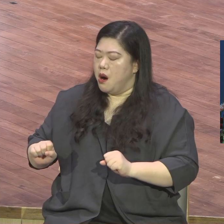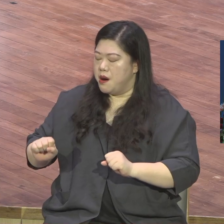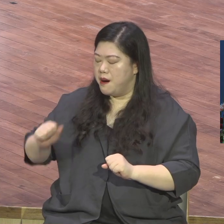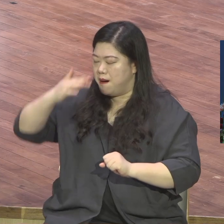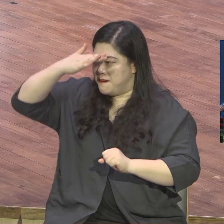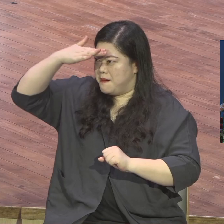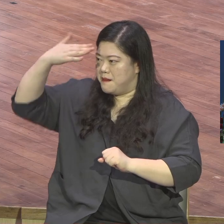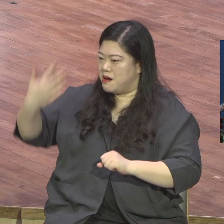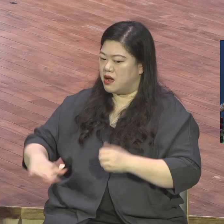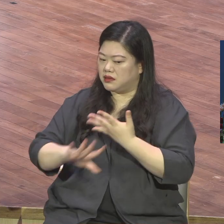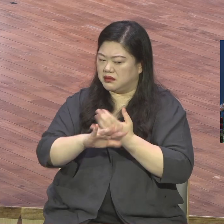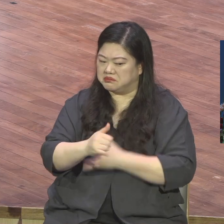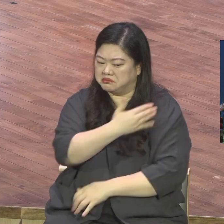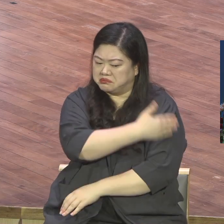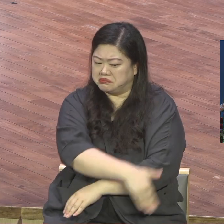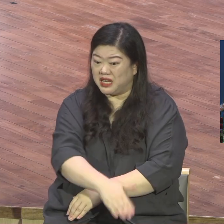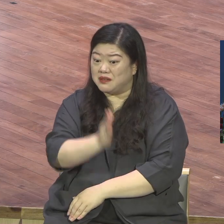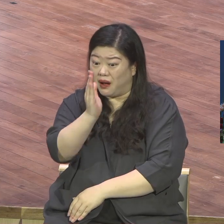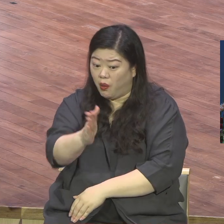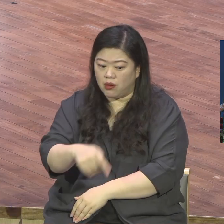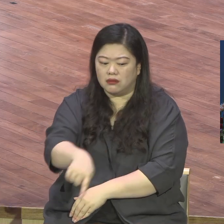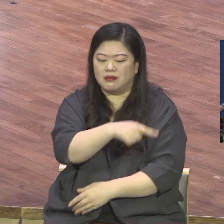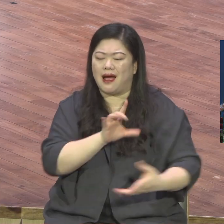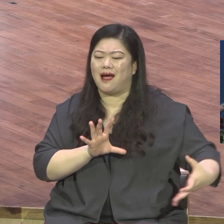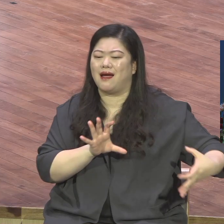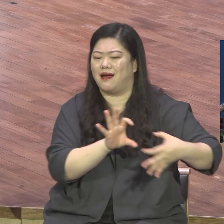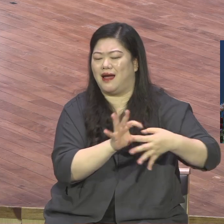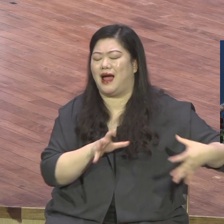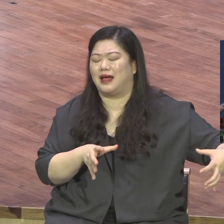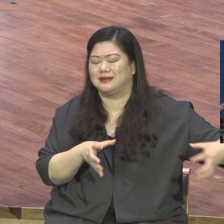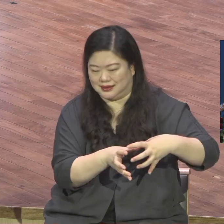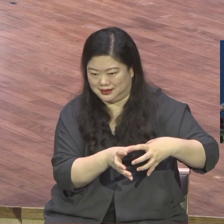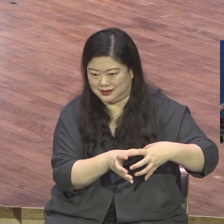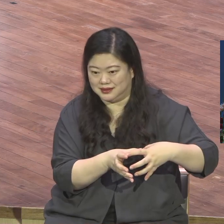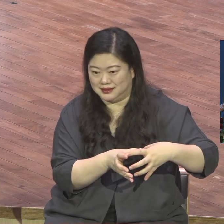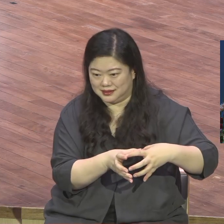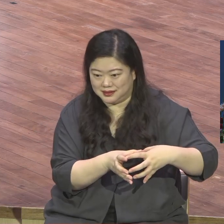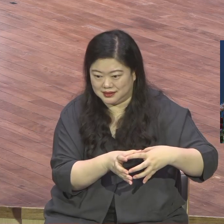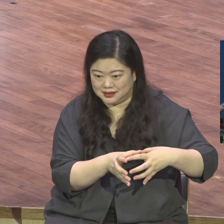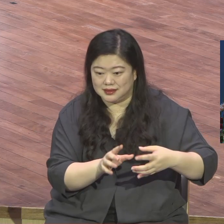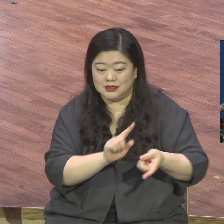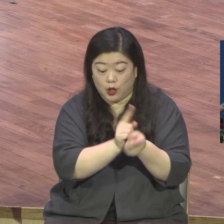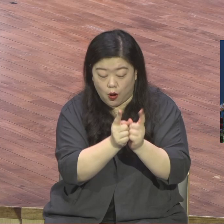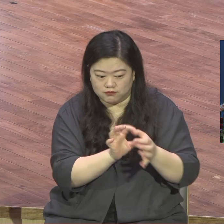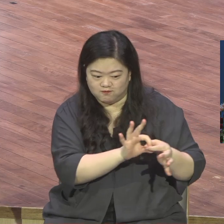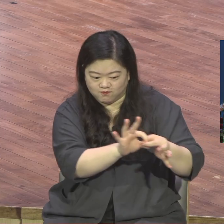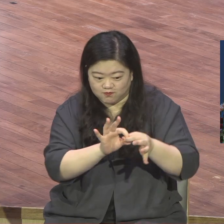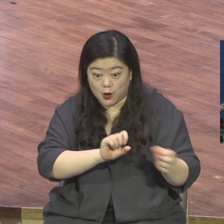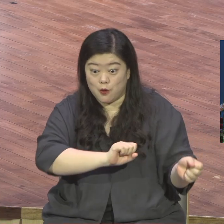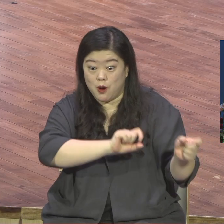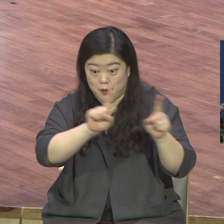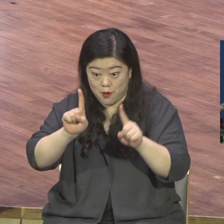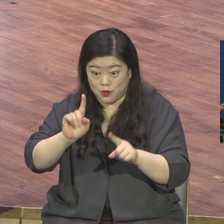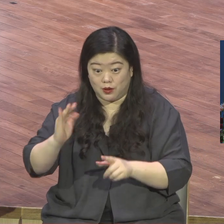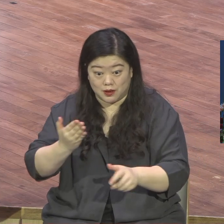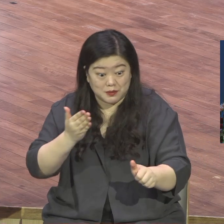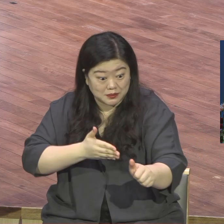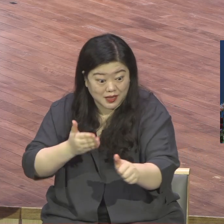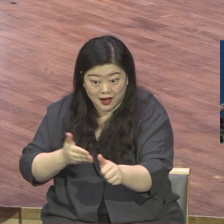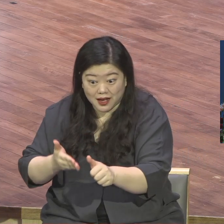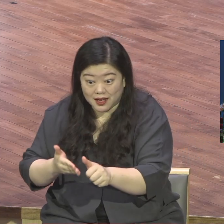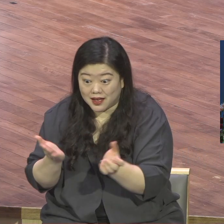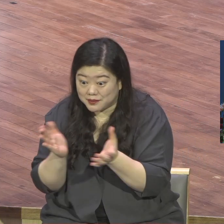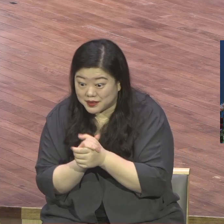영적인 큰 그릇, 선으로 악을 이기는 이런 참 지혜자로 다 서시기를 주님으로